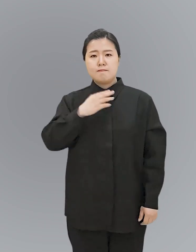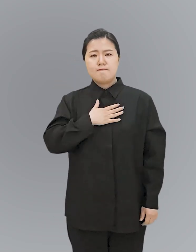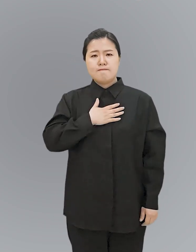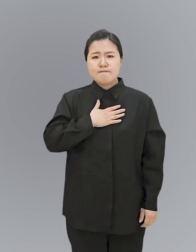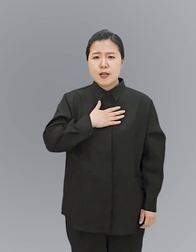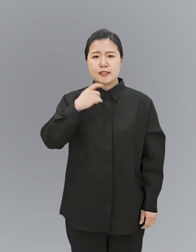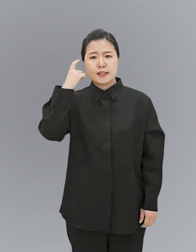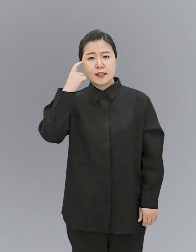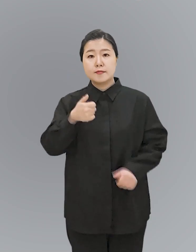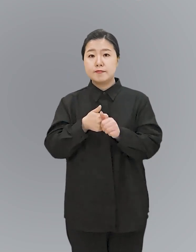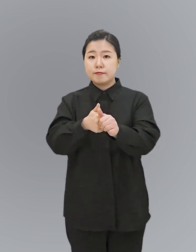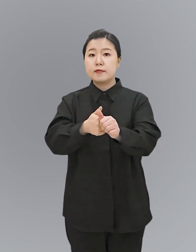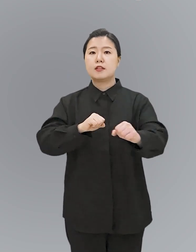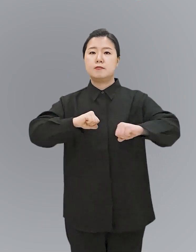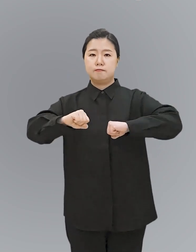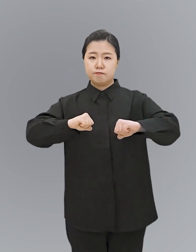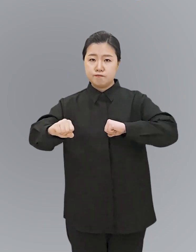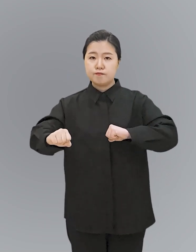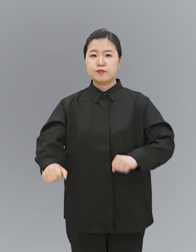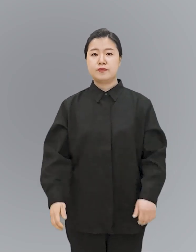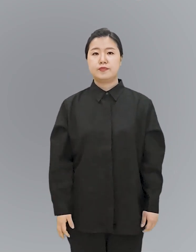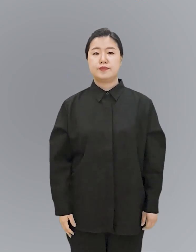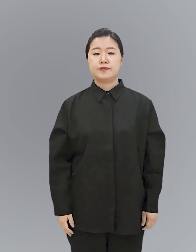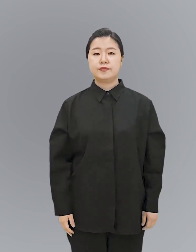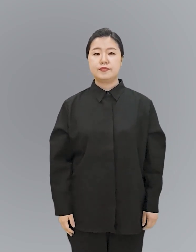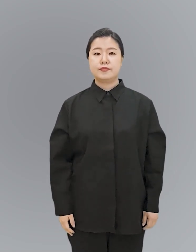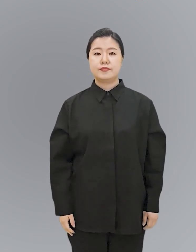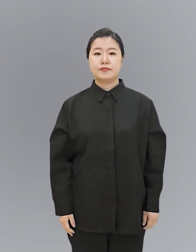익숙하지 않은 외향적 직관으로 행동합니다.